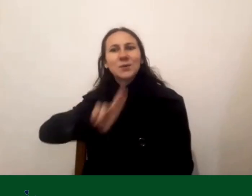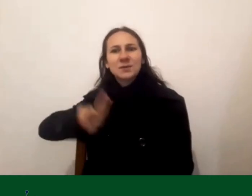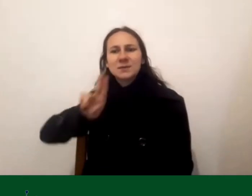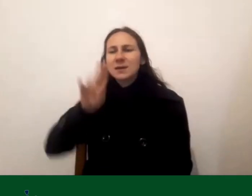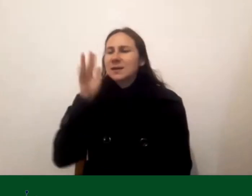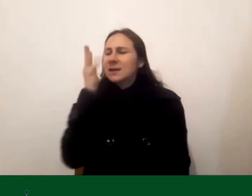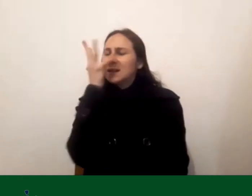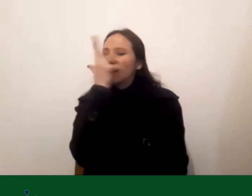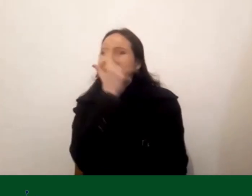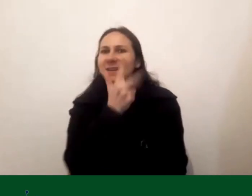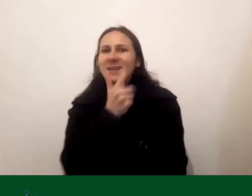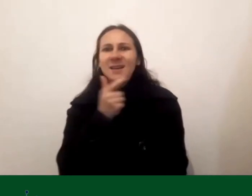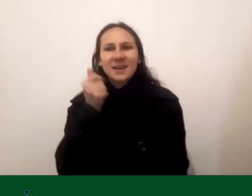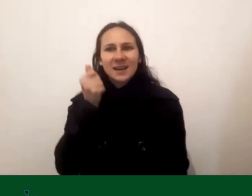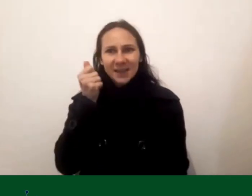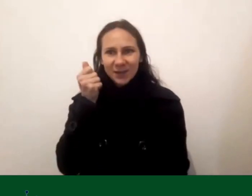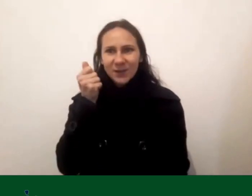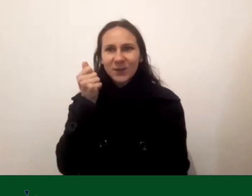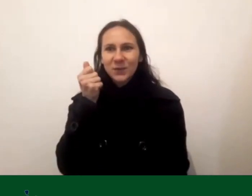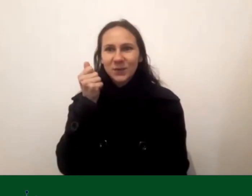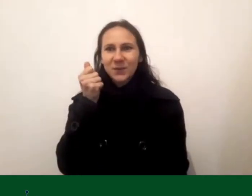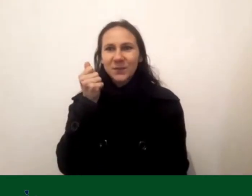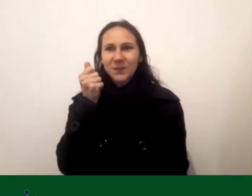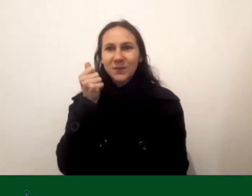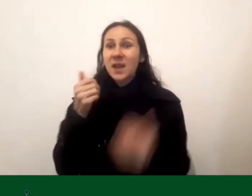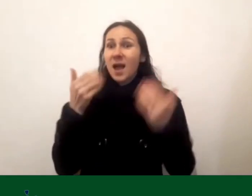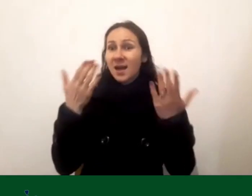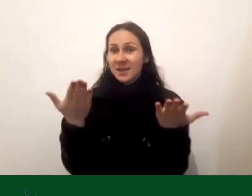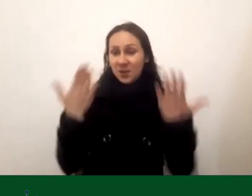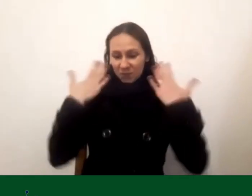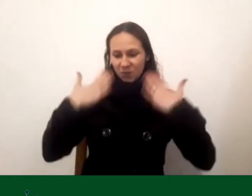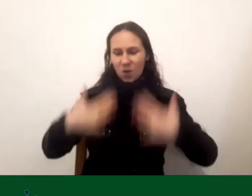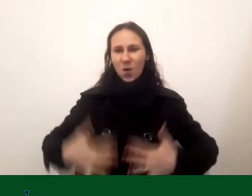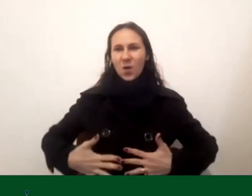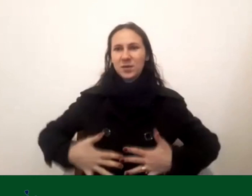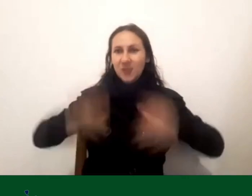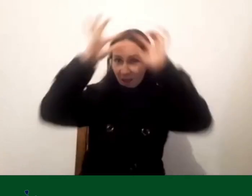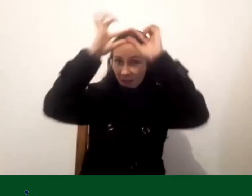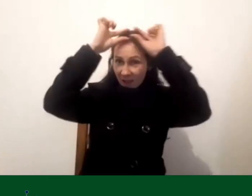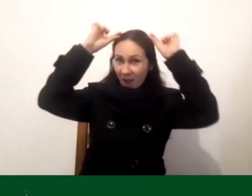bonito, e colocou ainda uma tiara na cabeça.